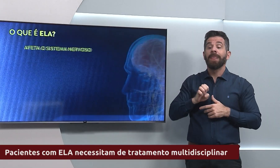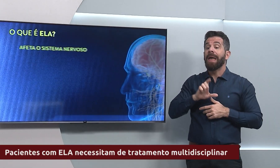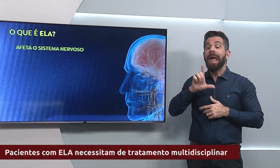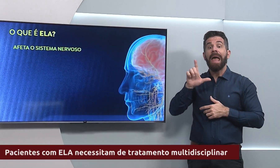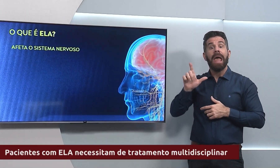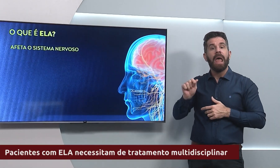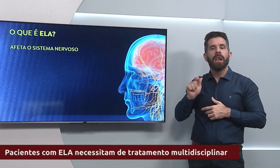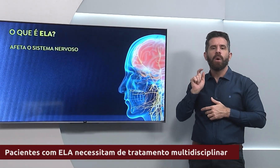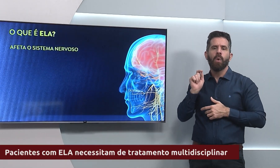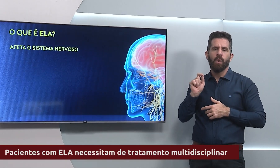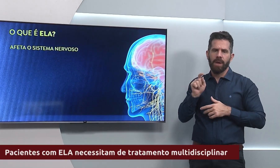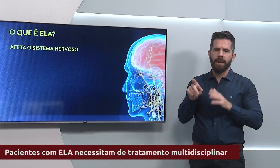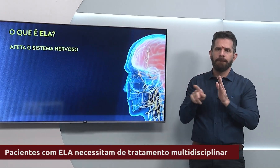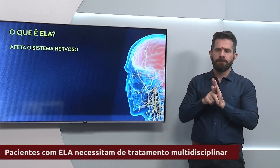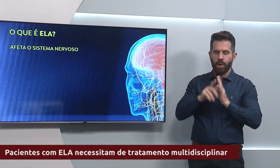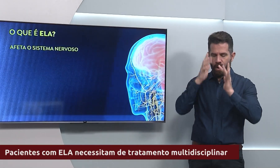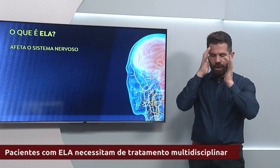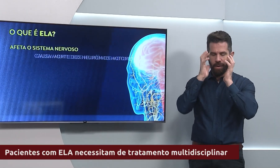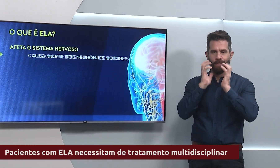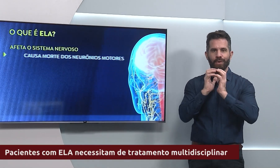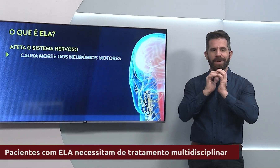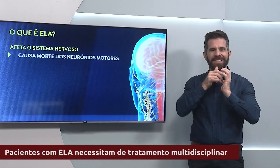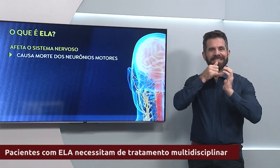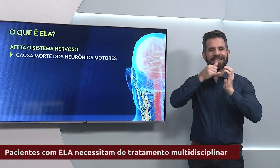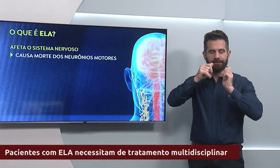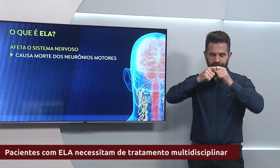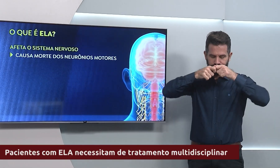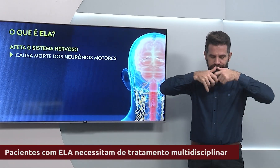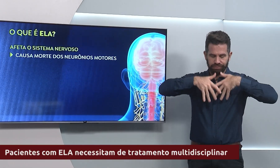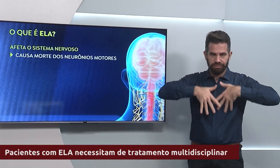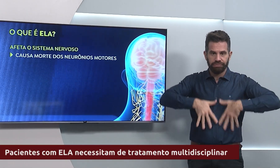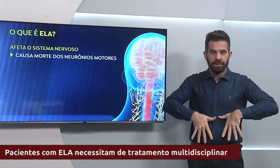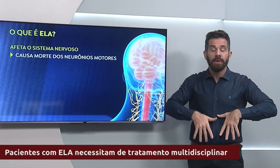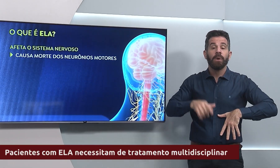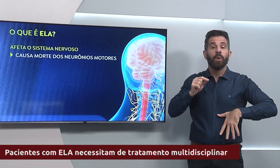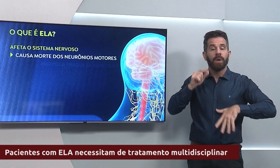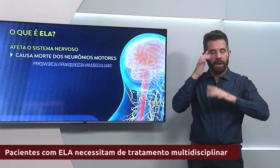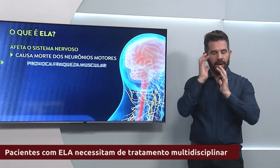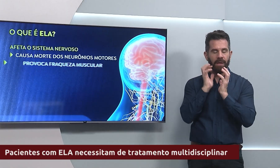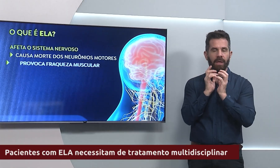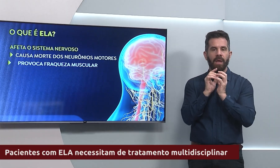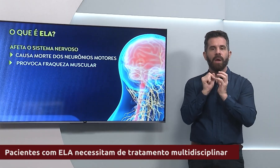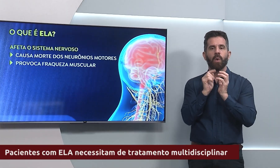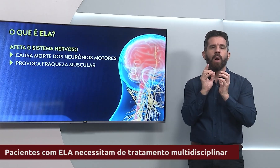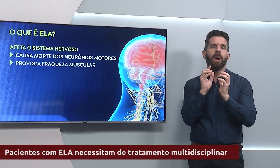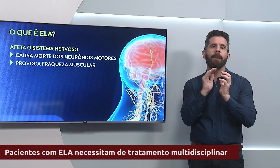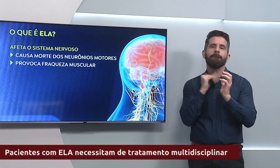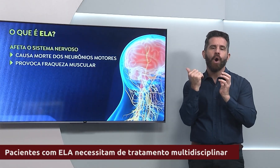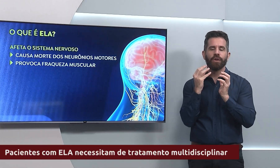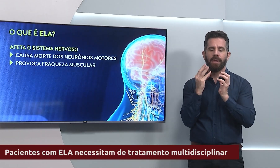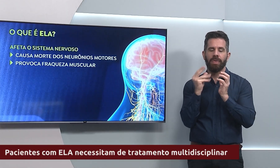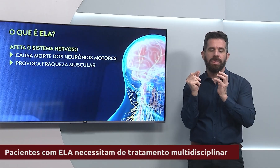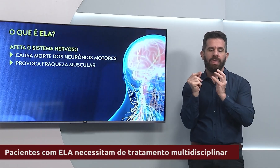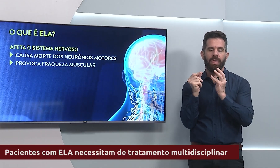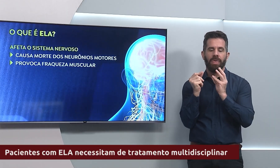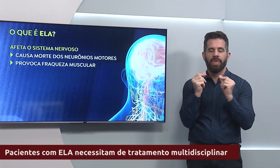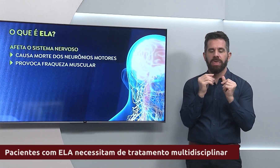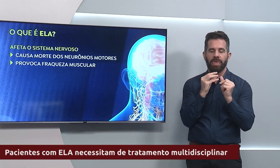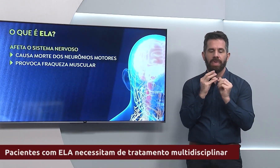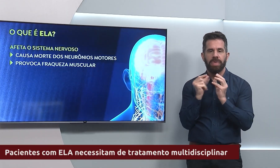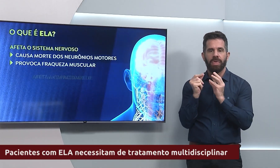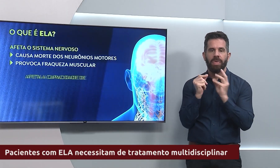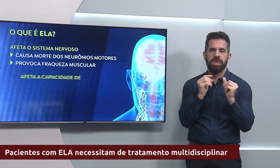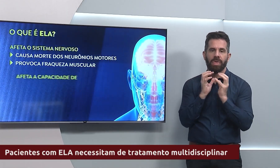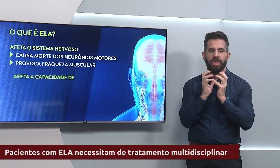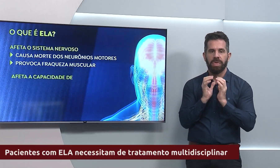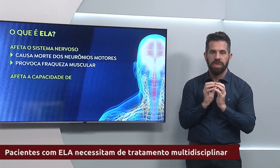degenerativa que afeta o sistema nervoso e causa a morte progressiva dos neurônios motores, provocando fraqueza muscular,